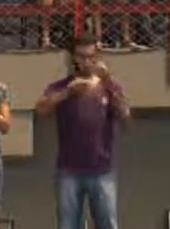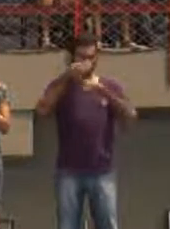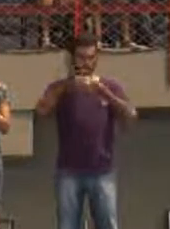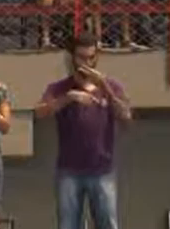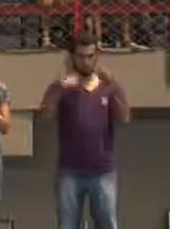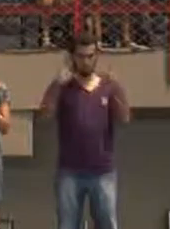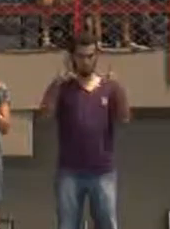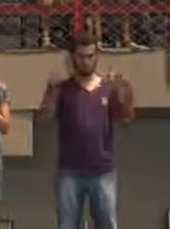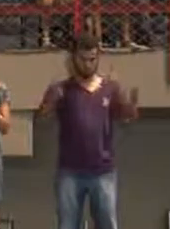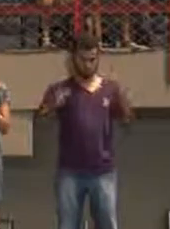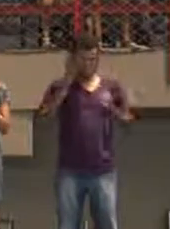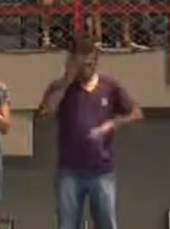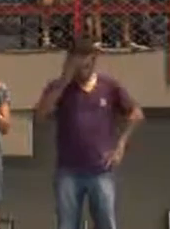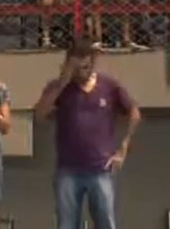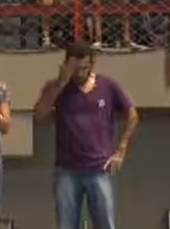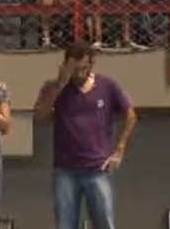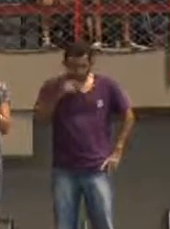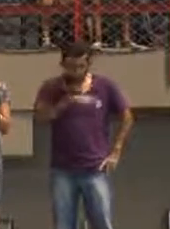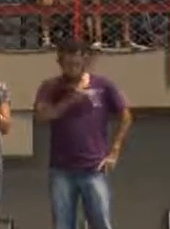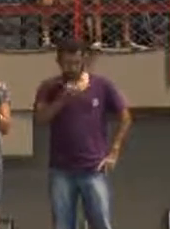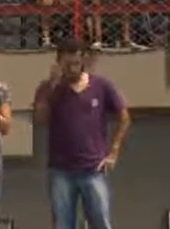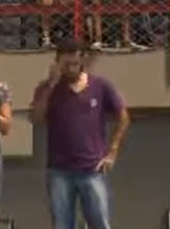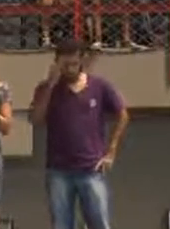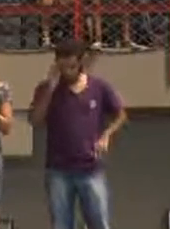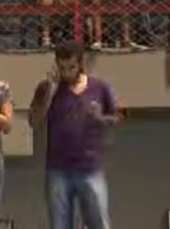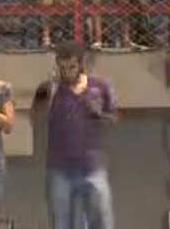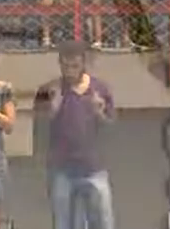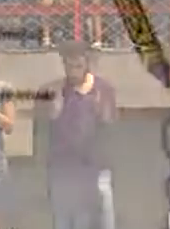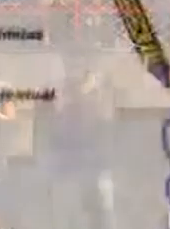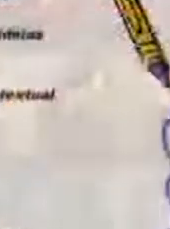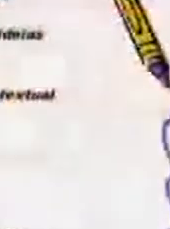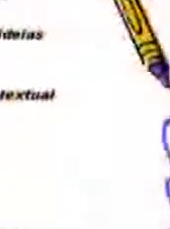Tá compreensível? Tá? Muito bem.